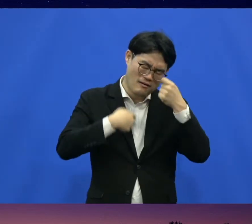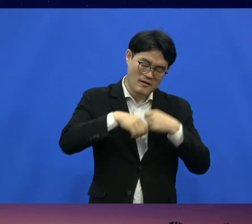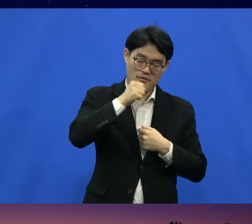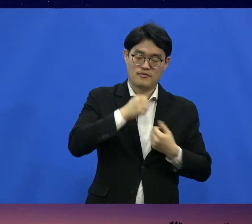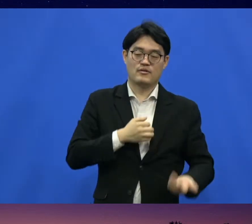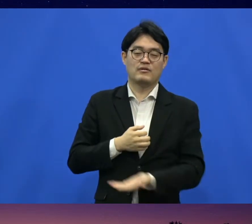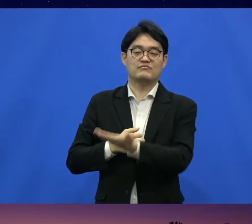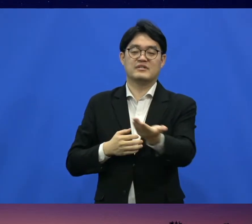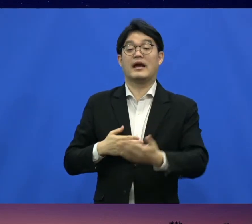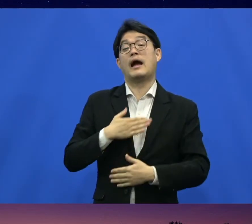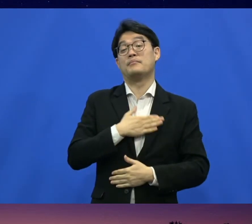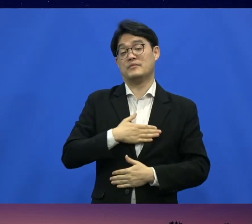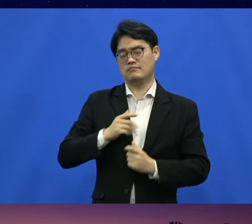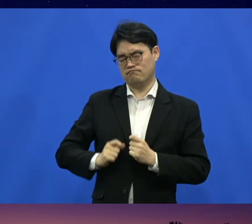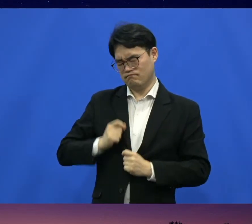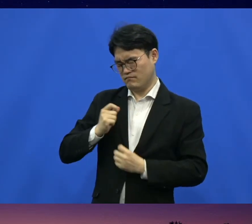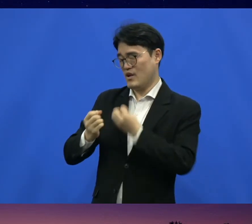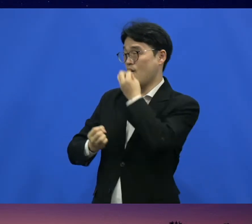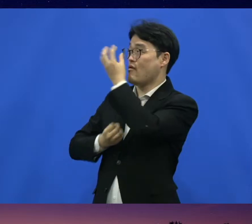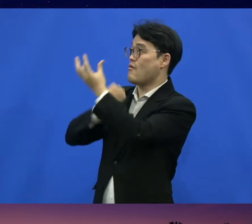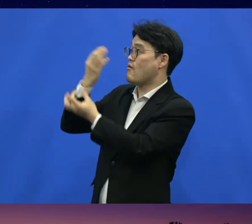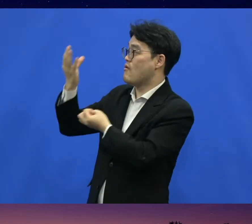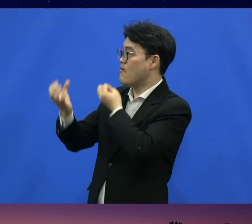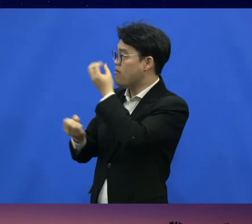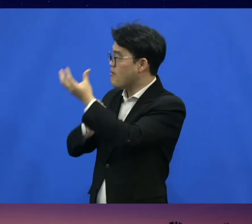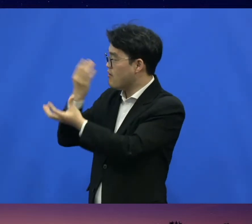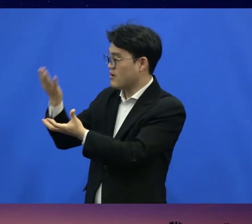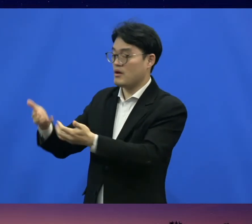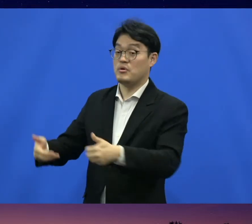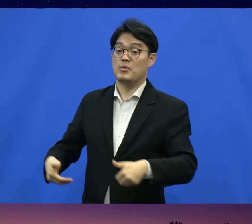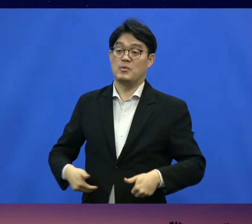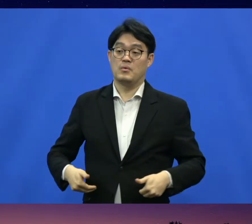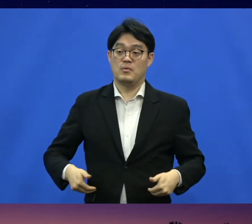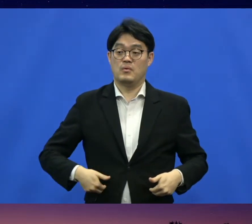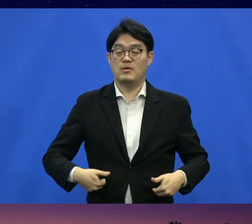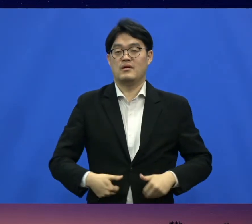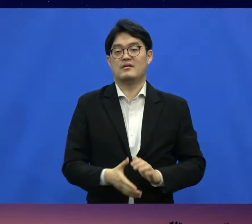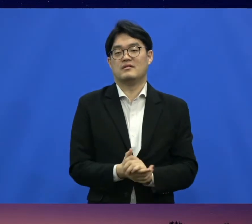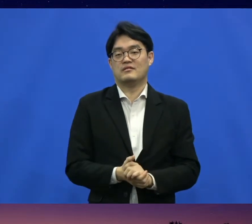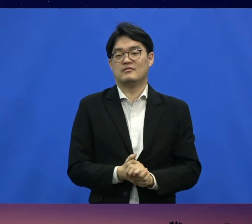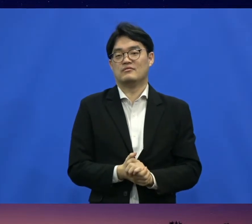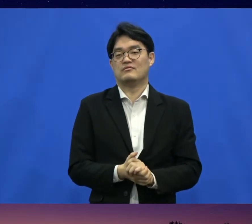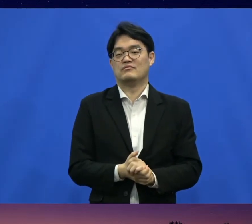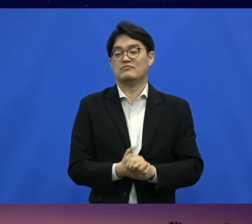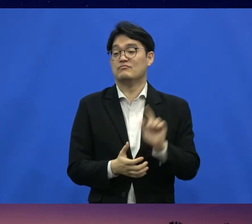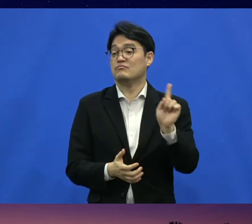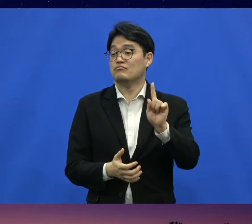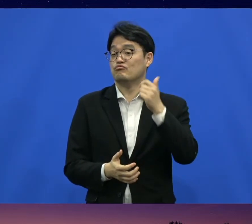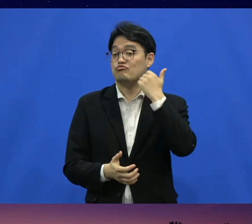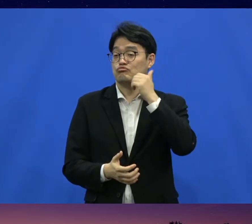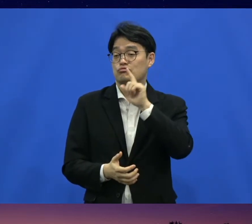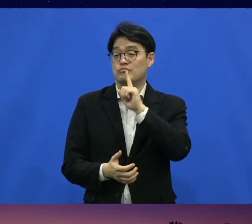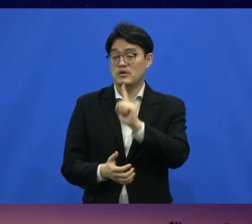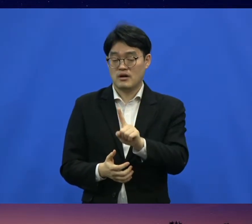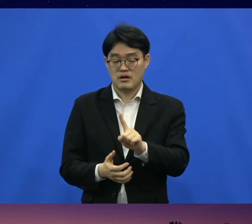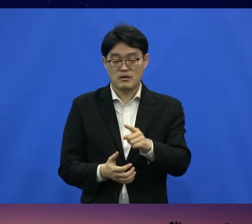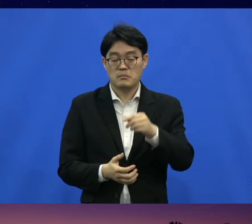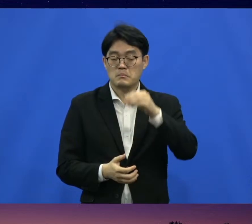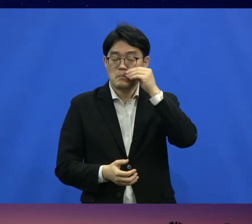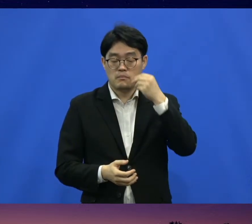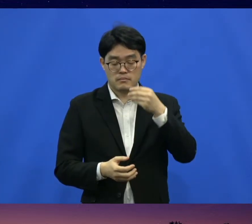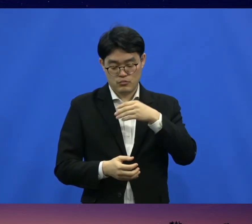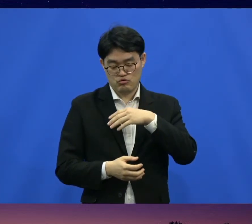막 어떤 분은 그때 어떤 목사님 어떤 분 그러잖아요. 손수건을 안 가져왔는데 하도 눈물이